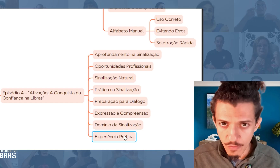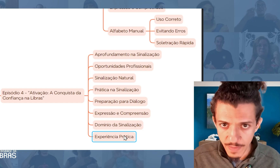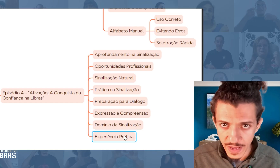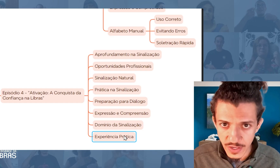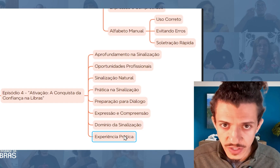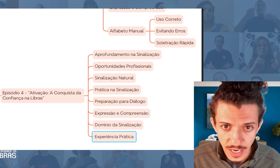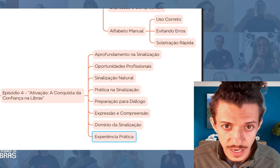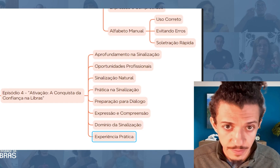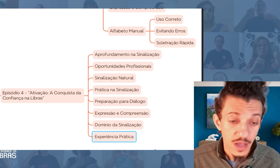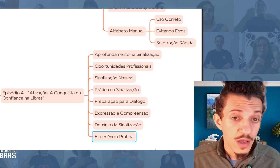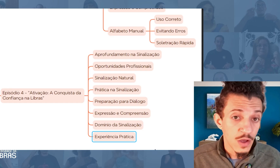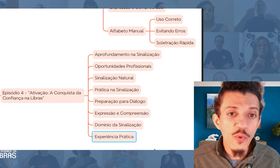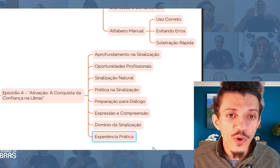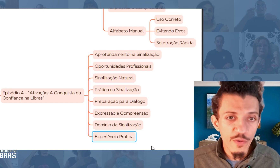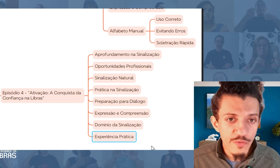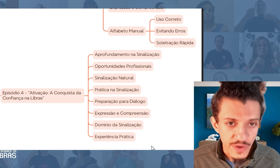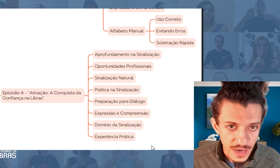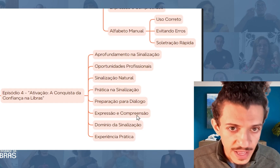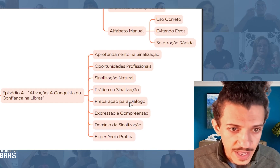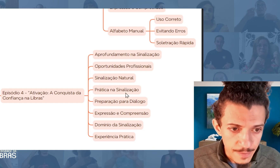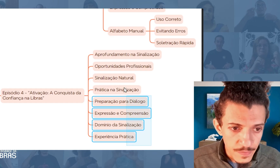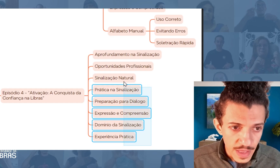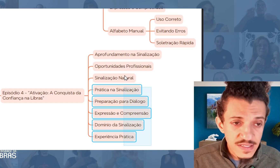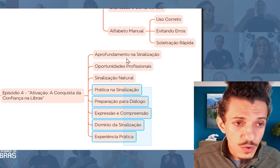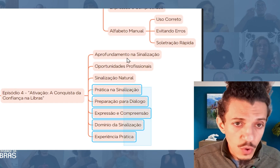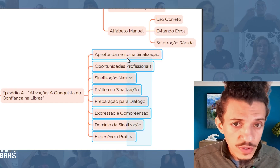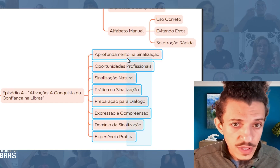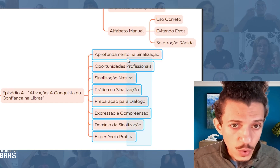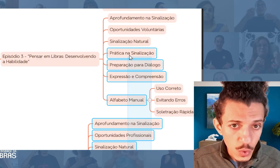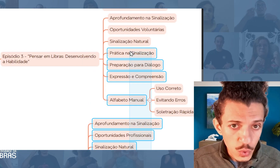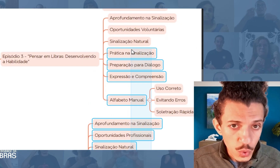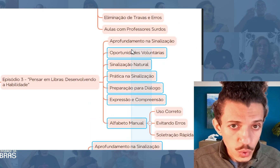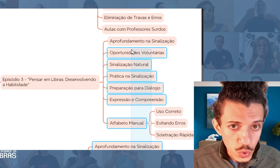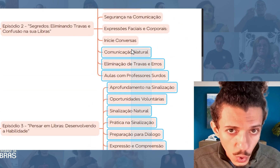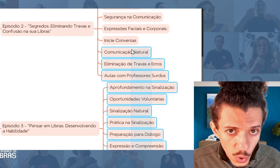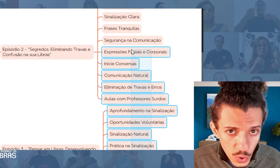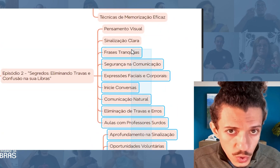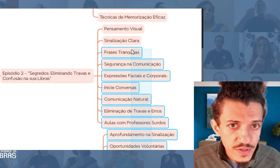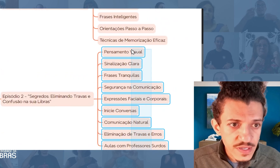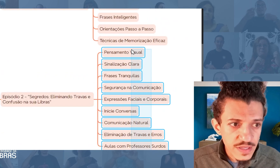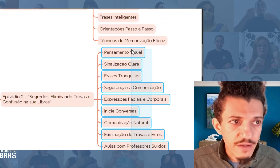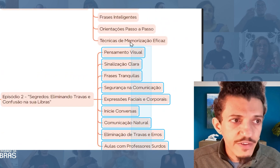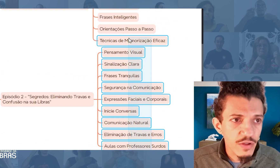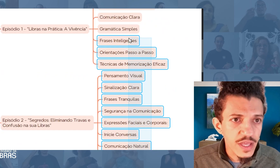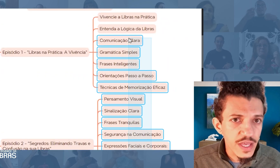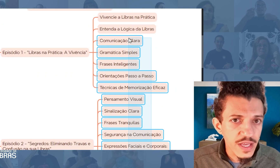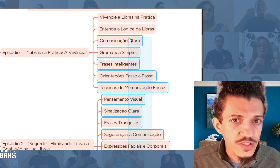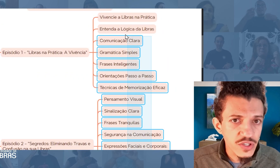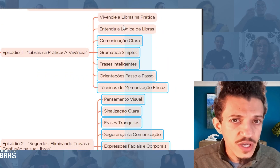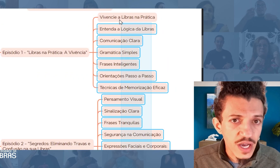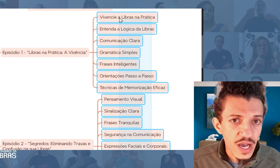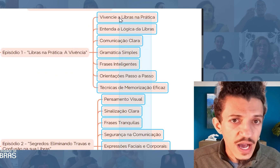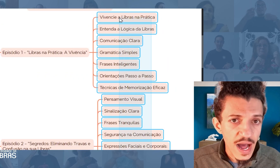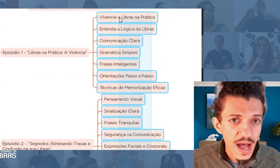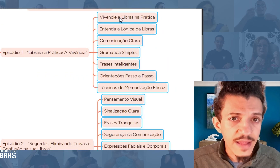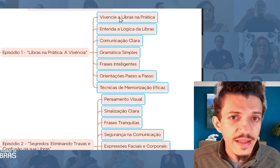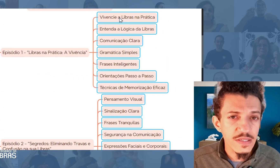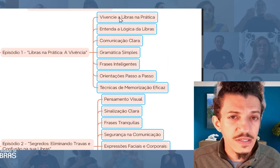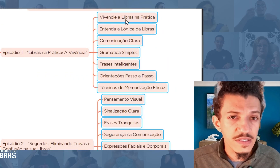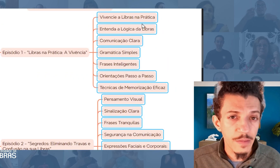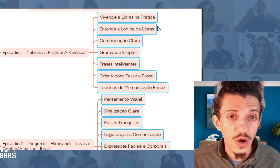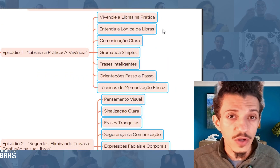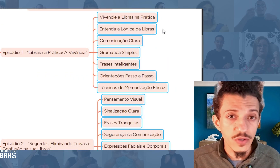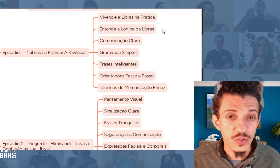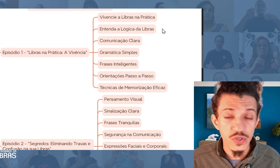realmente na Libras. Como eu falei, esse conteúdo todo que você está vendo aqui de cada um desses